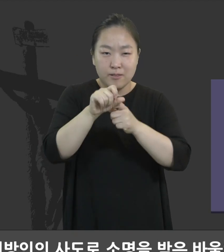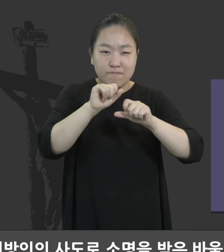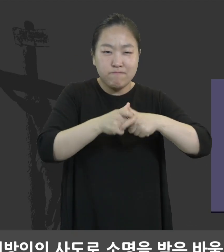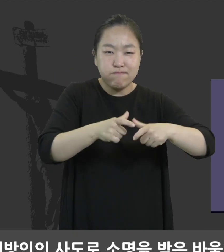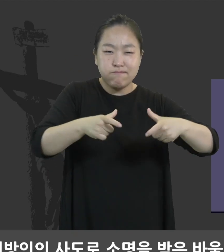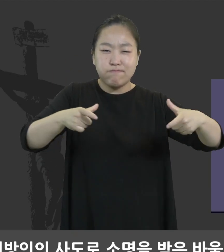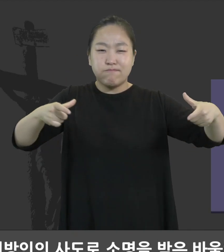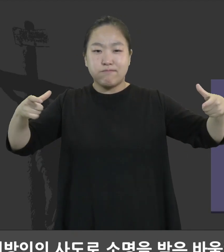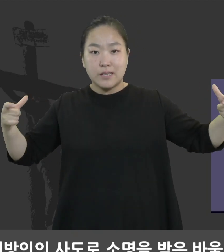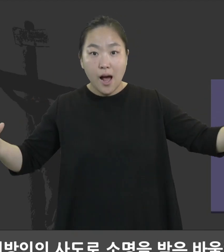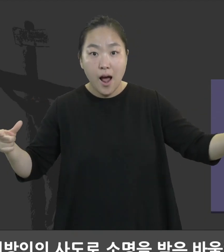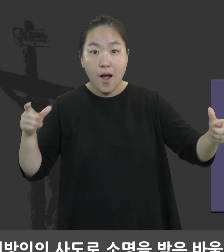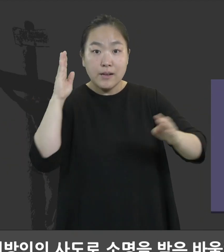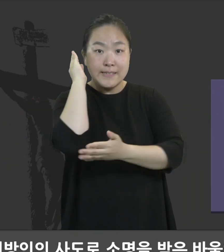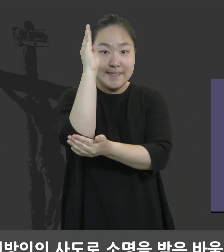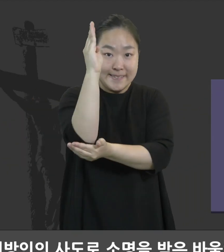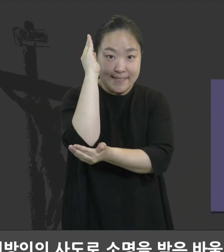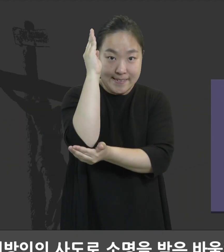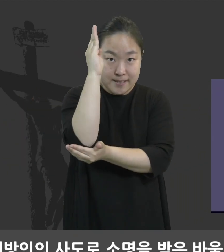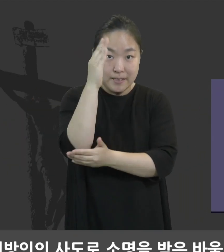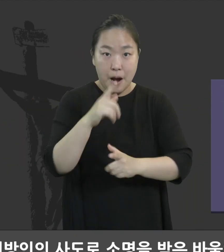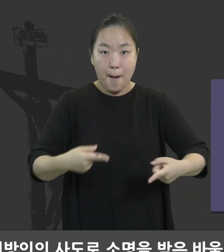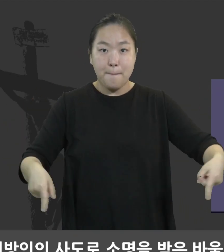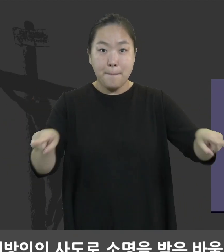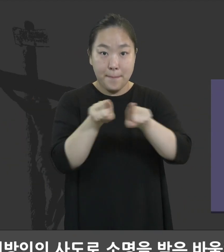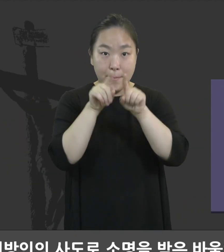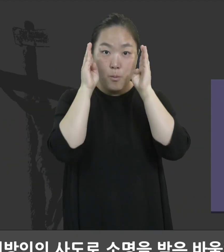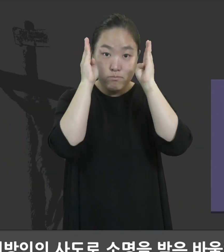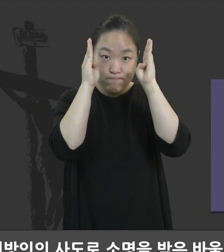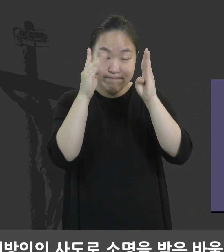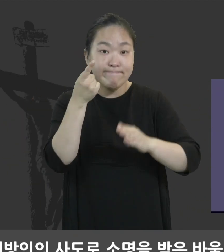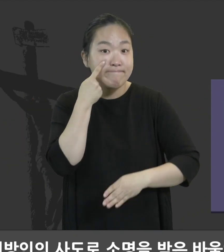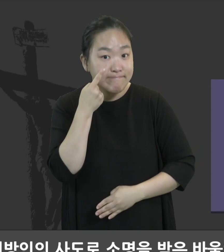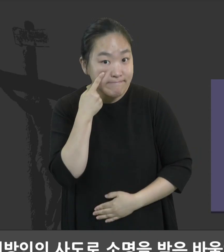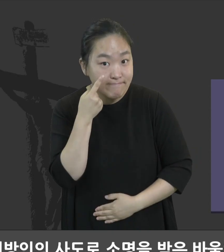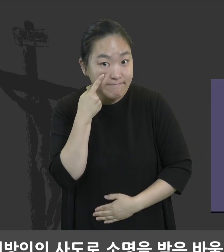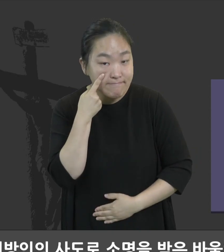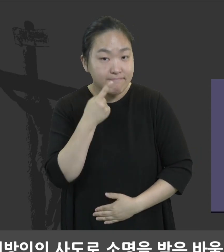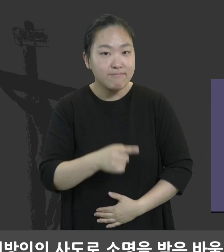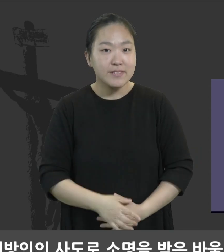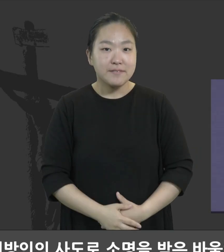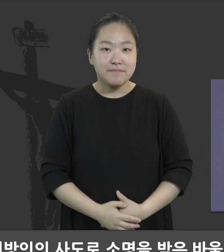더욱 광범위하게 퍼져나가는 사도행전 후반부를 살펴보도록 하겠습니다.